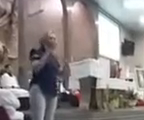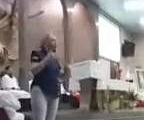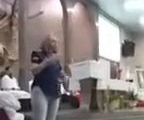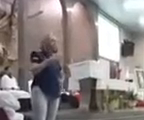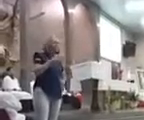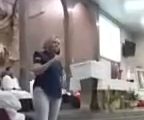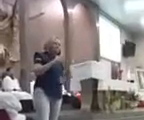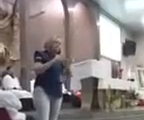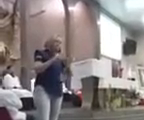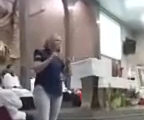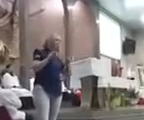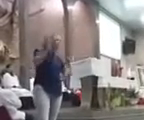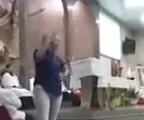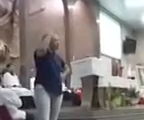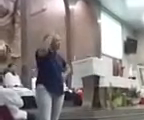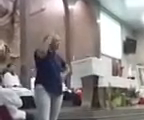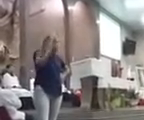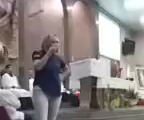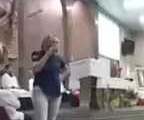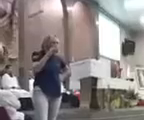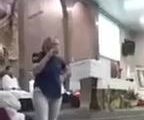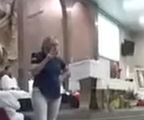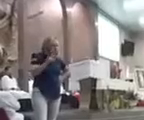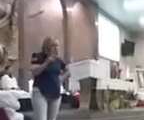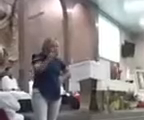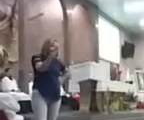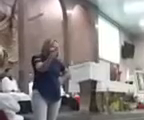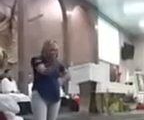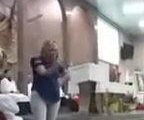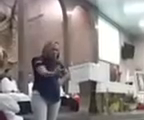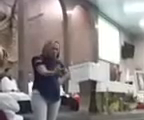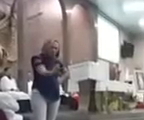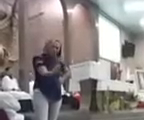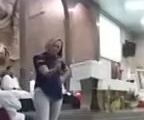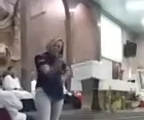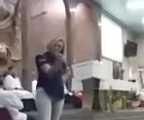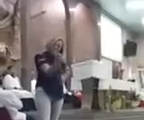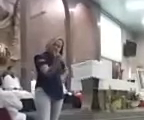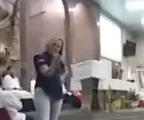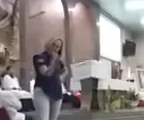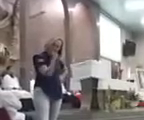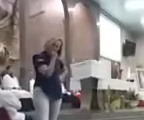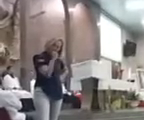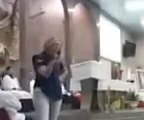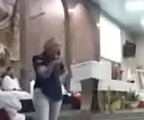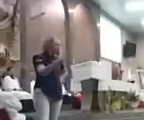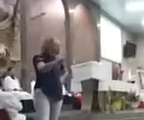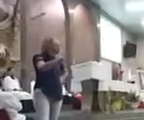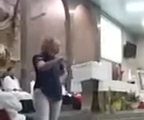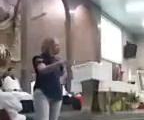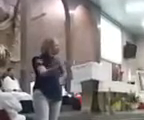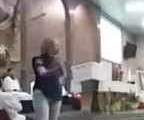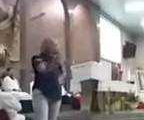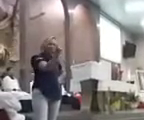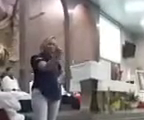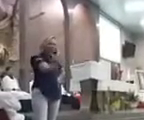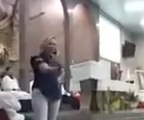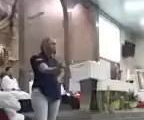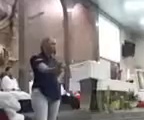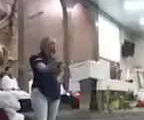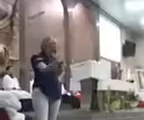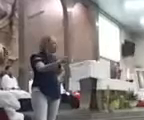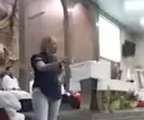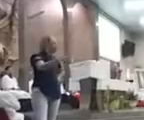multidão, o rei encontrou alguém que não estava vestido com traje de festa. Isso é uma